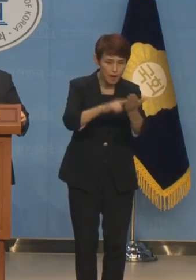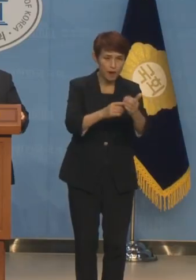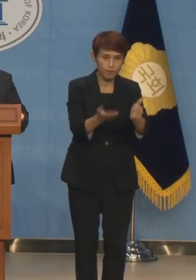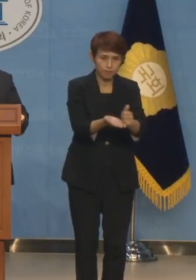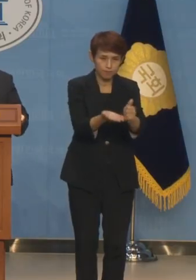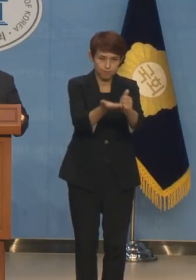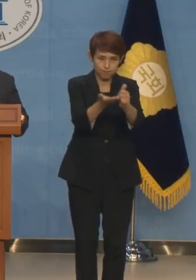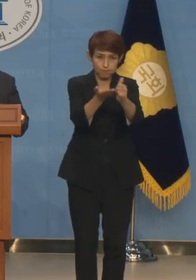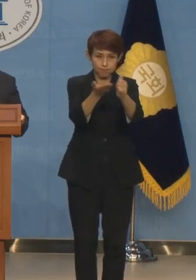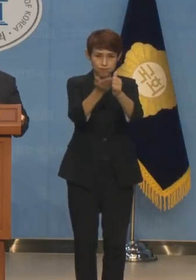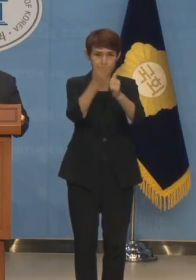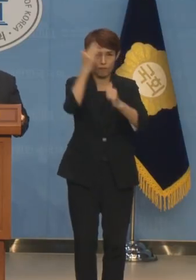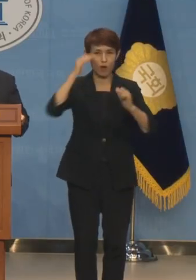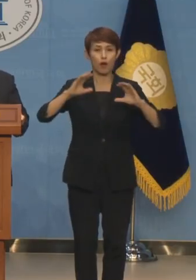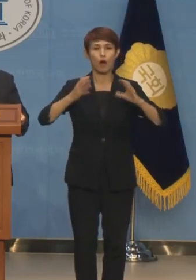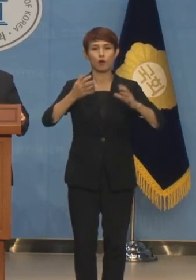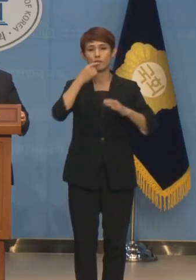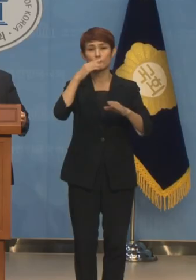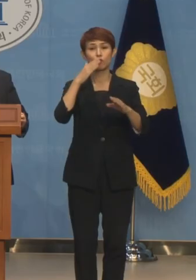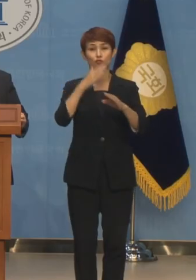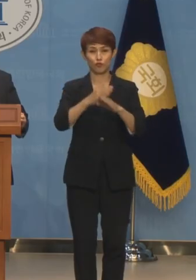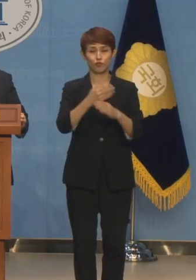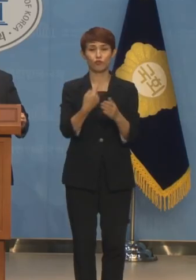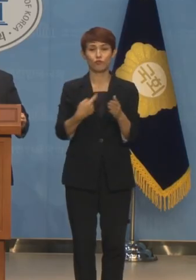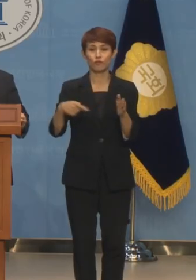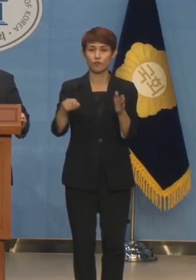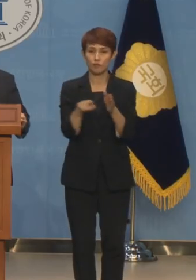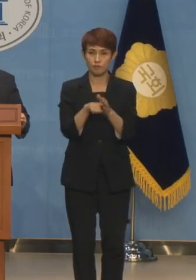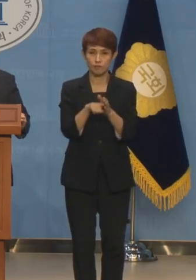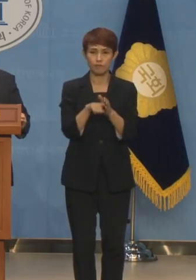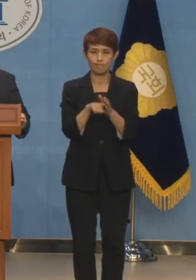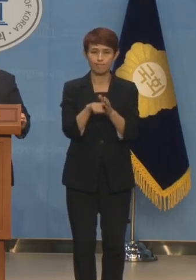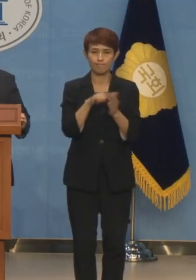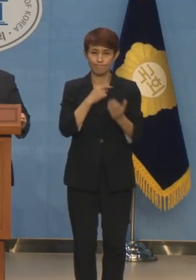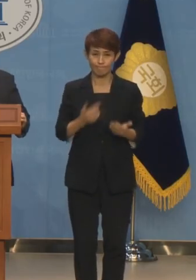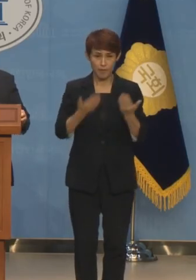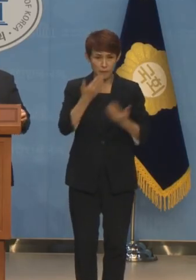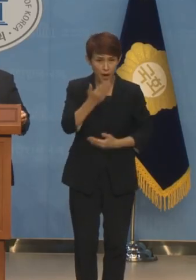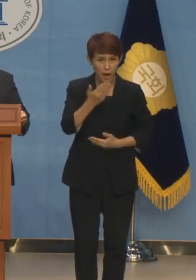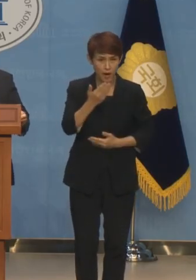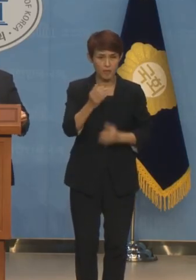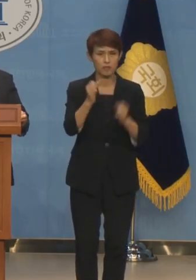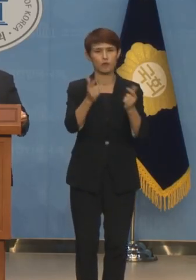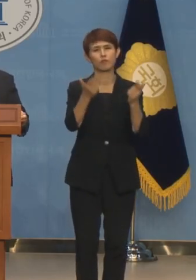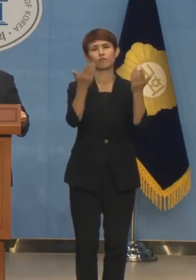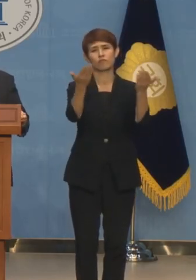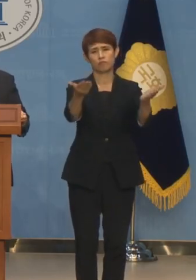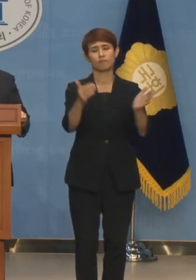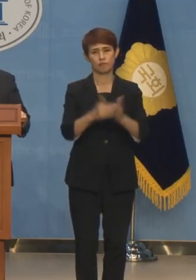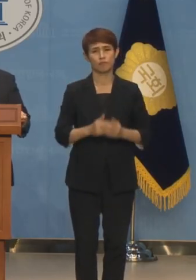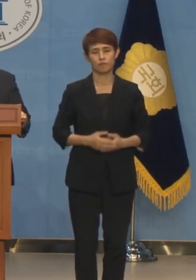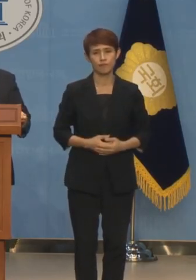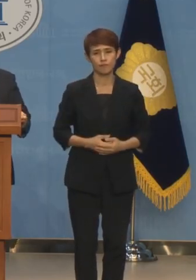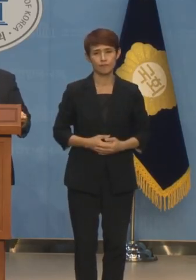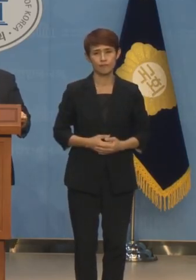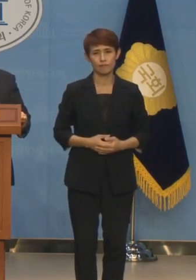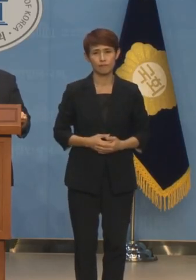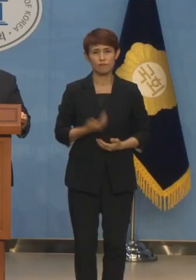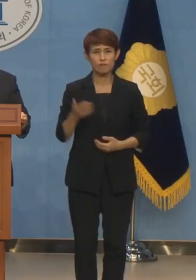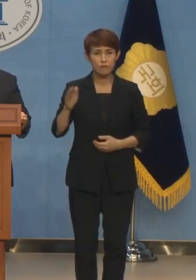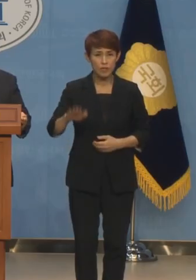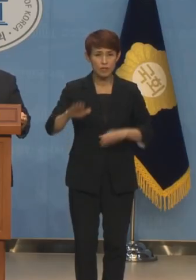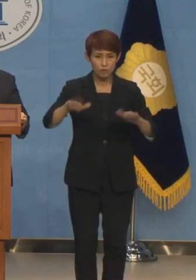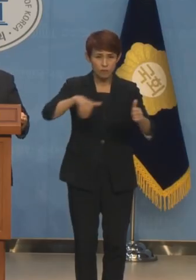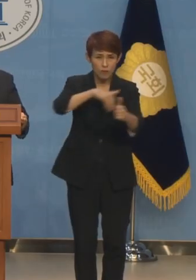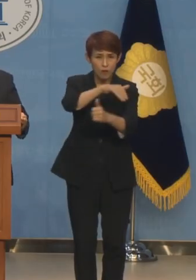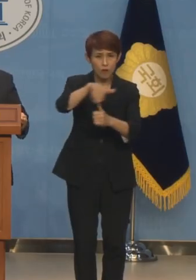키워 대한민국 민주주의의 발전을 위해 헌신할 수 있는 기회를 제공해 왔습니다. 하지만